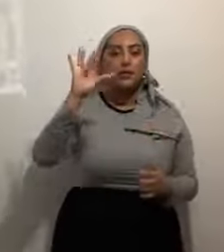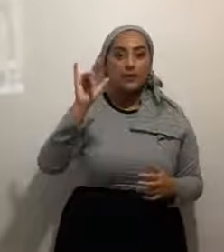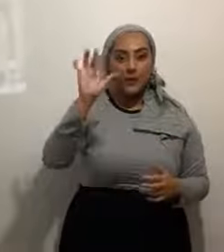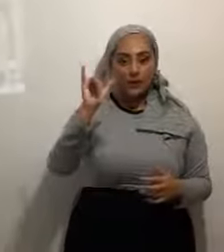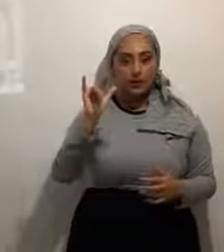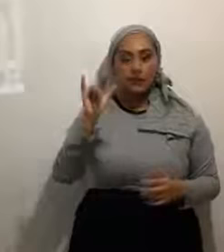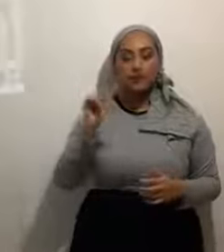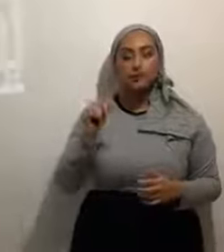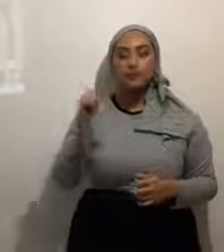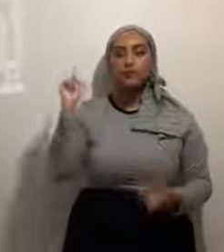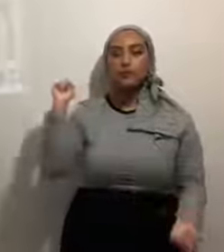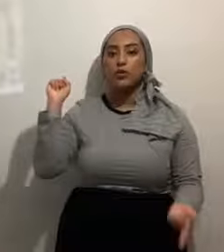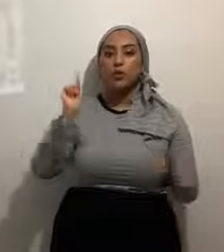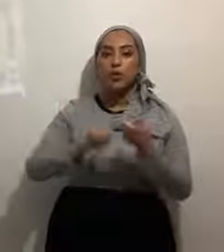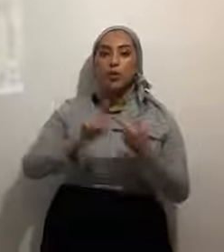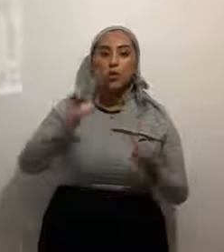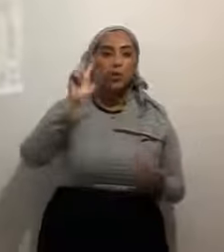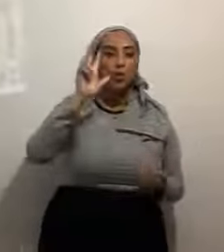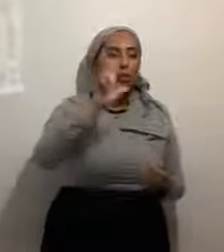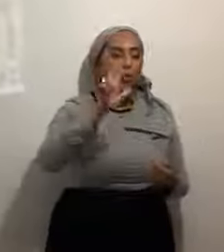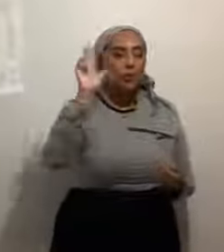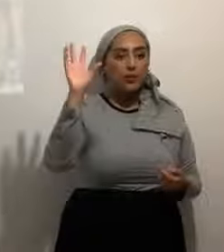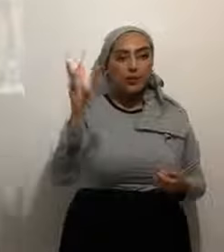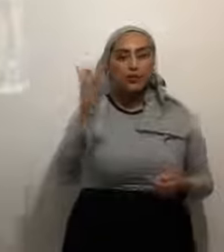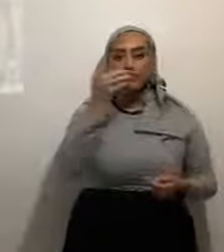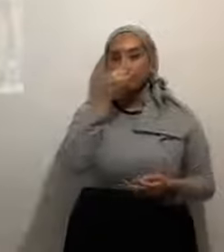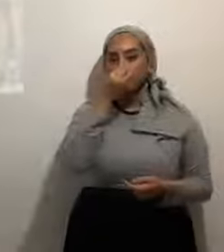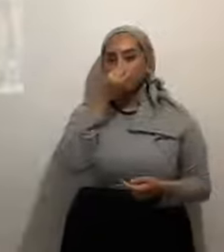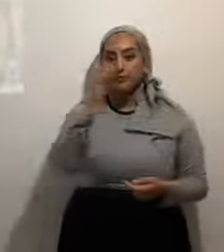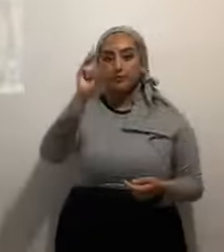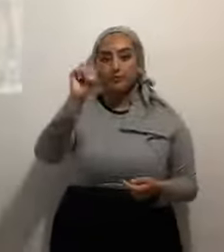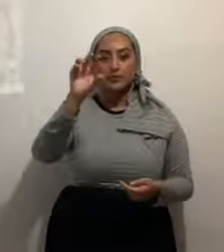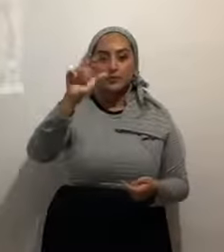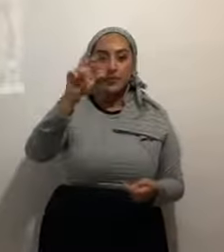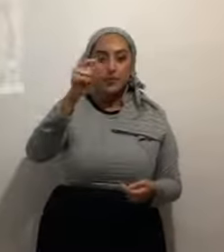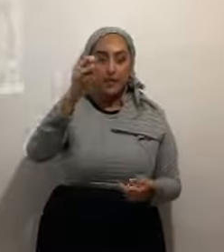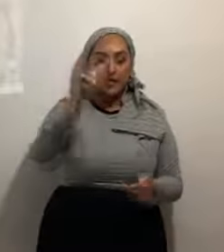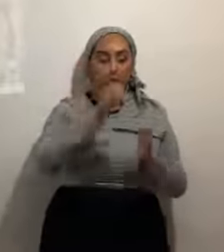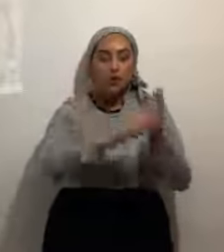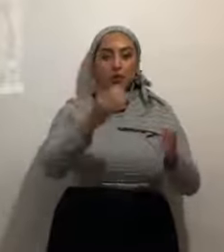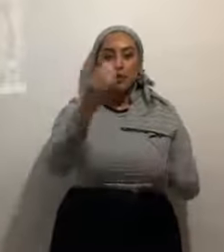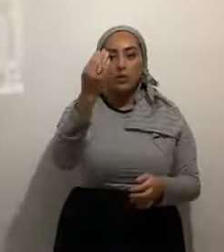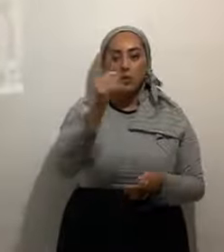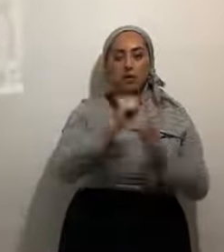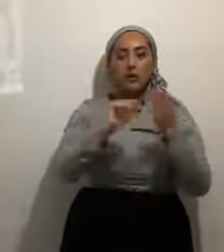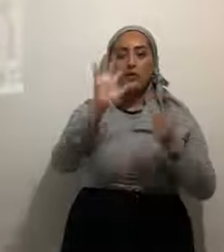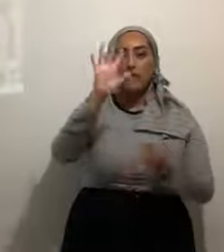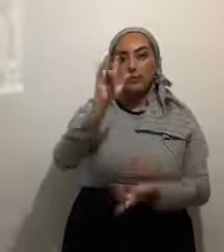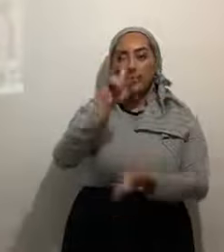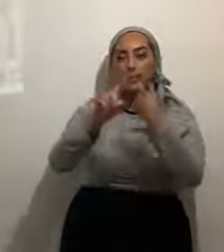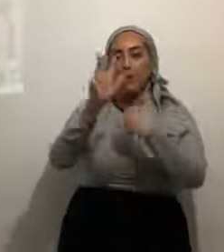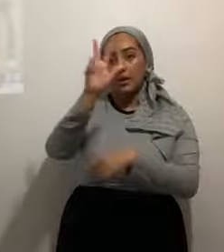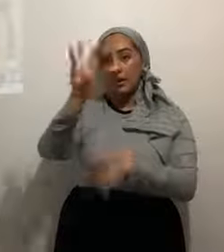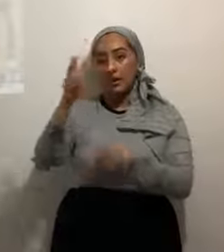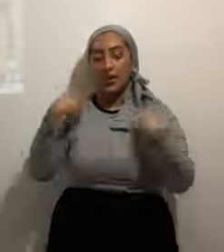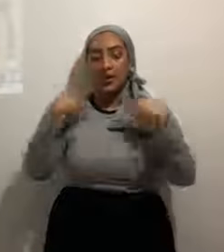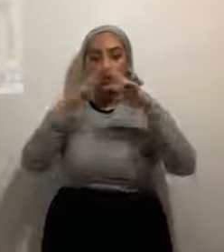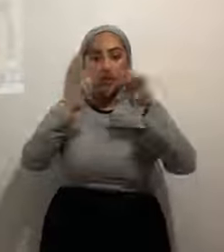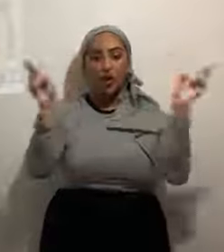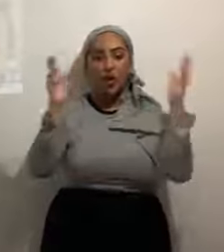25, ¿sí? Al 36. Mateo 14, verso 25 al 36. ¿Ya lo tienen? Quiero que vean. Ahorita